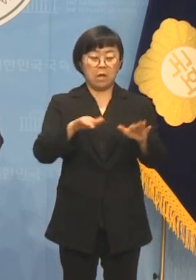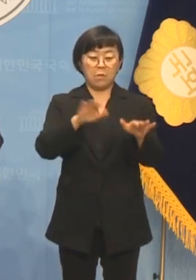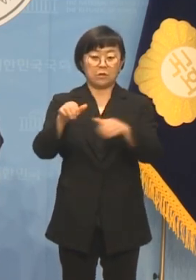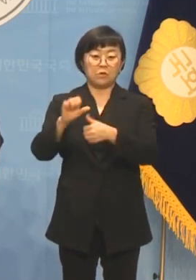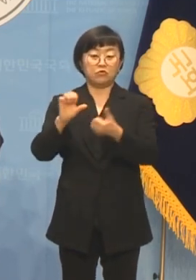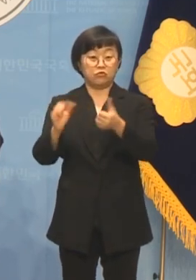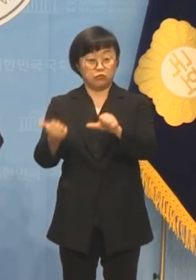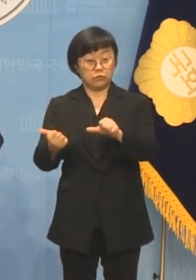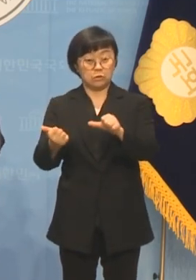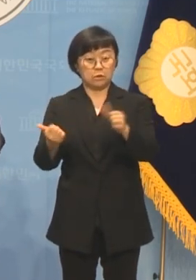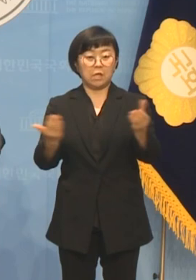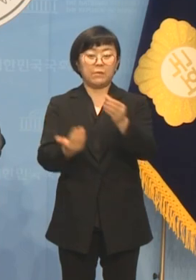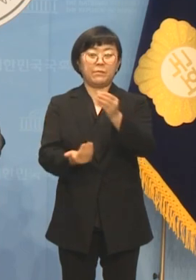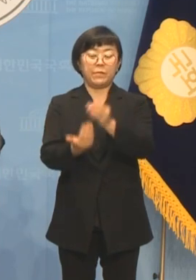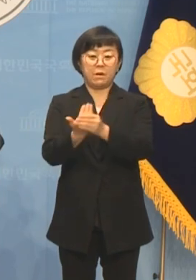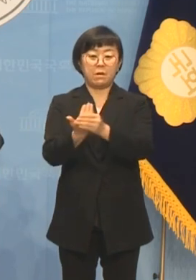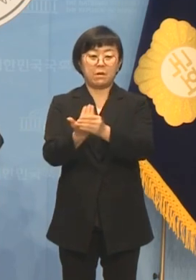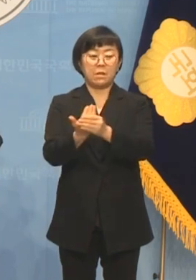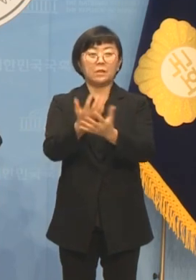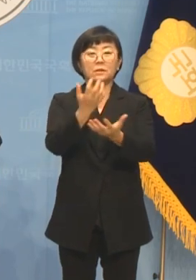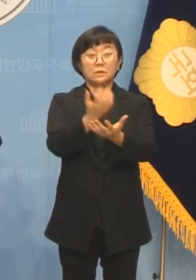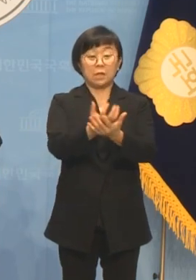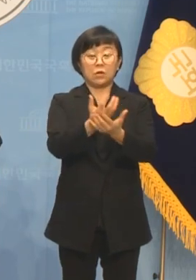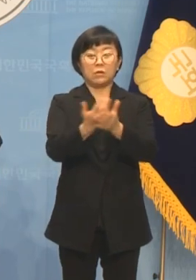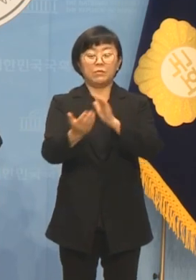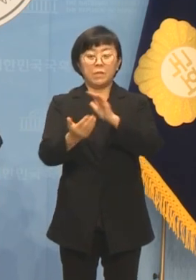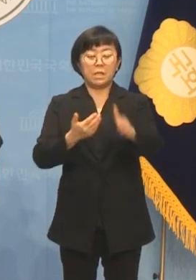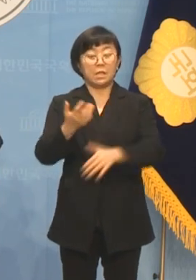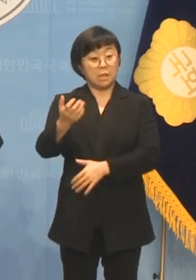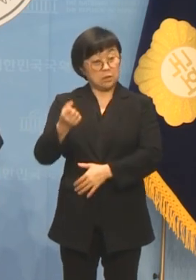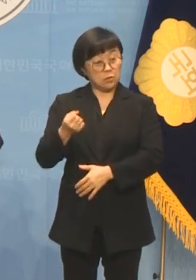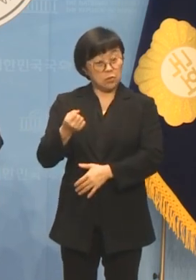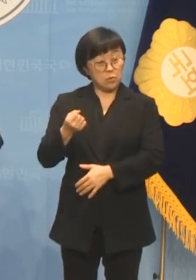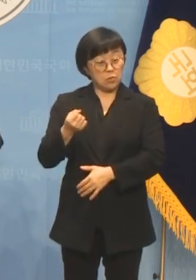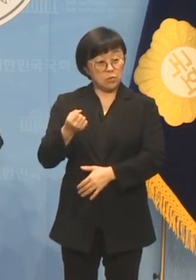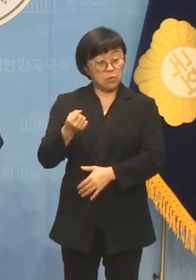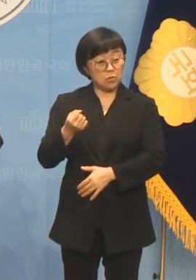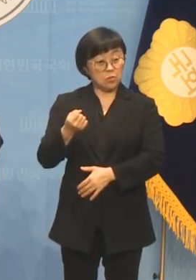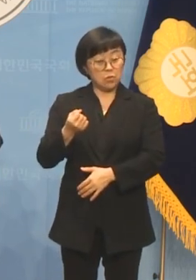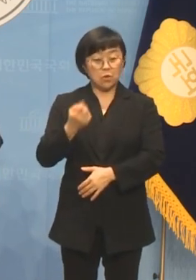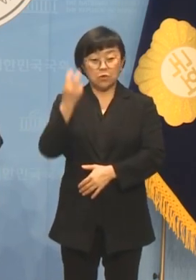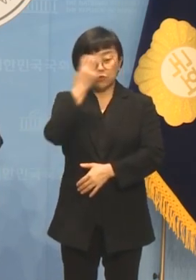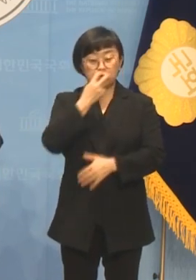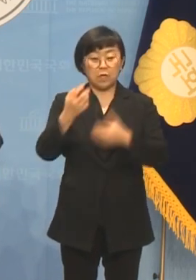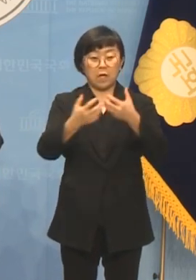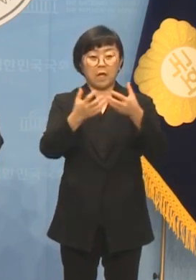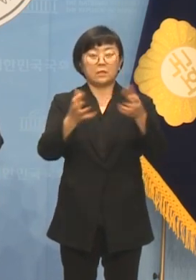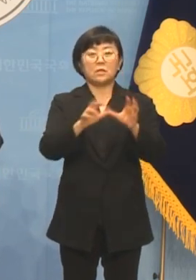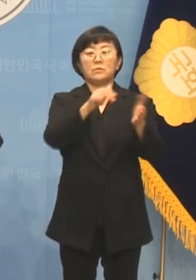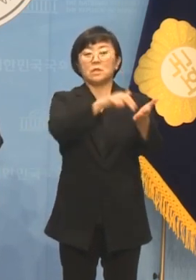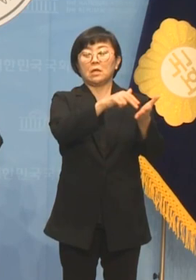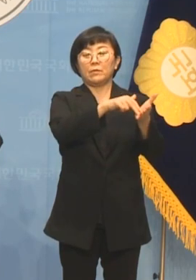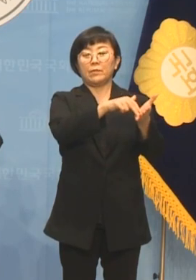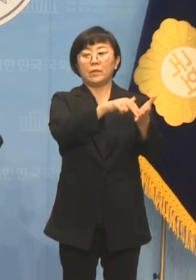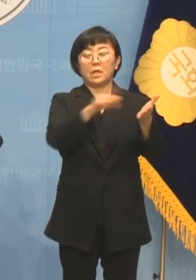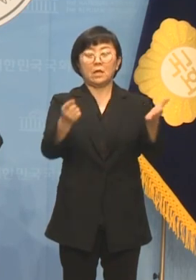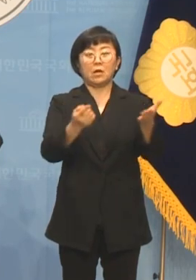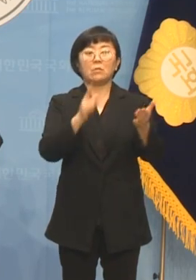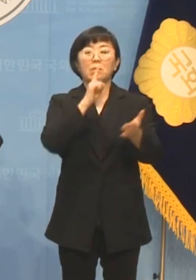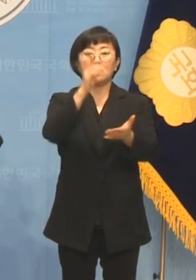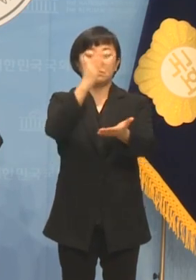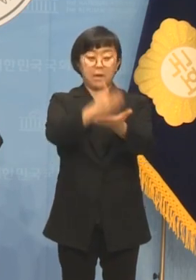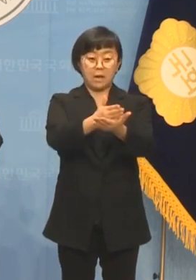순직 사건의 사건 자료를 미리 입수하고 수사단 측에 이 사실을